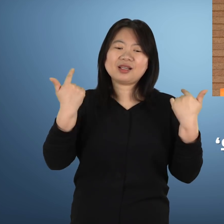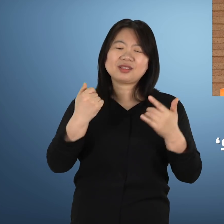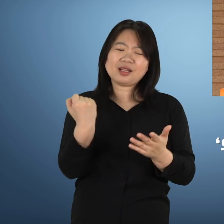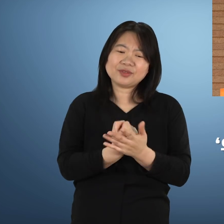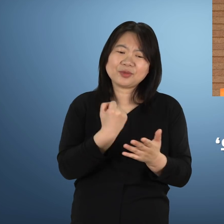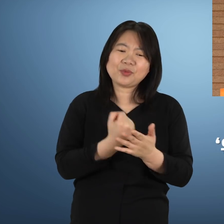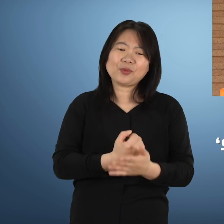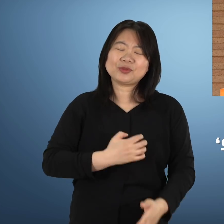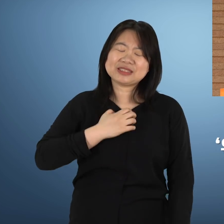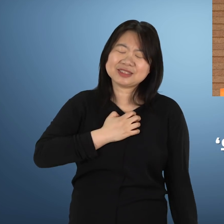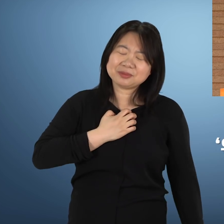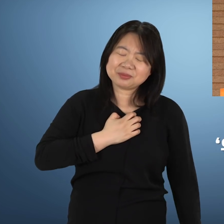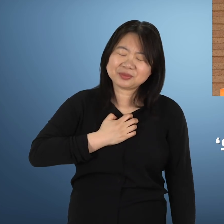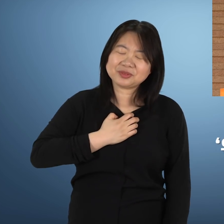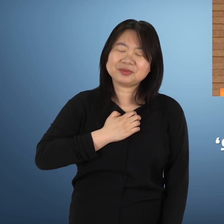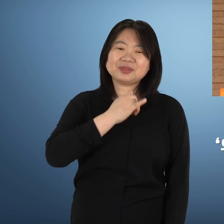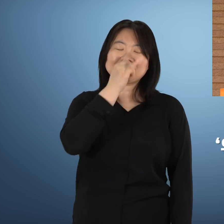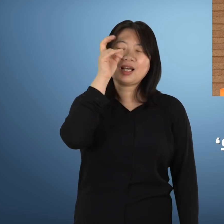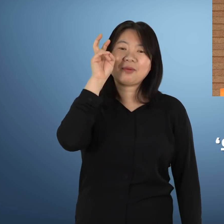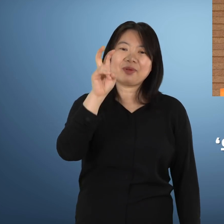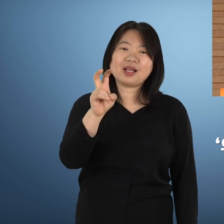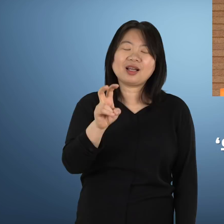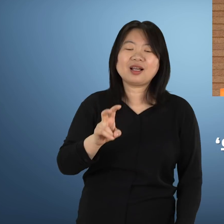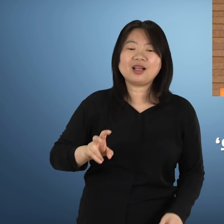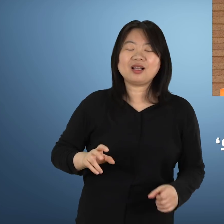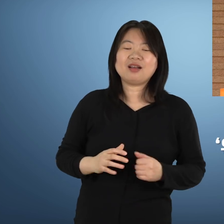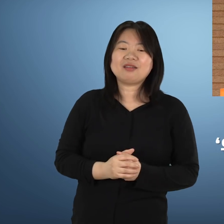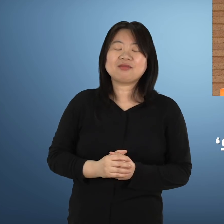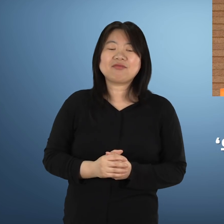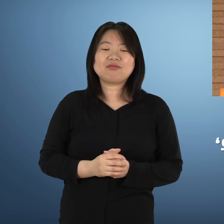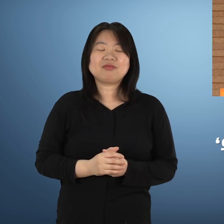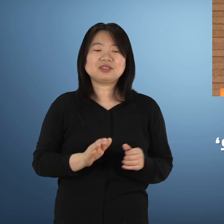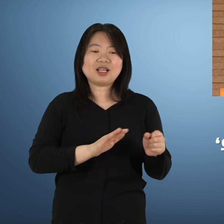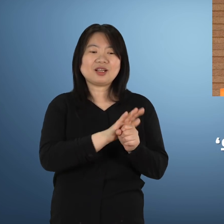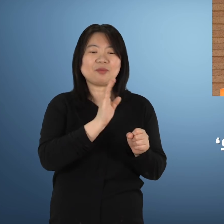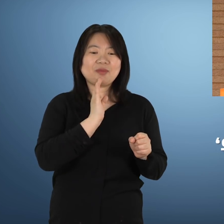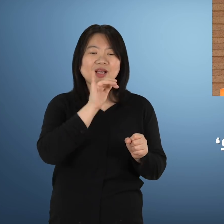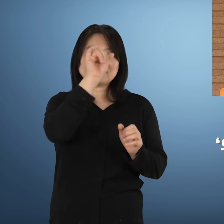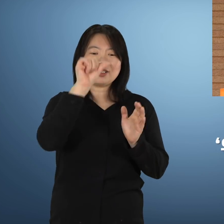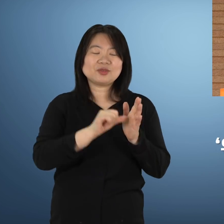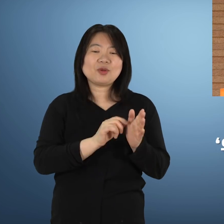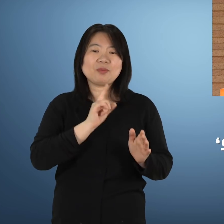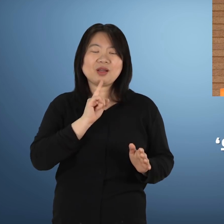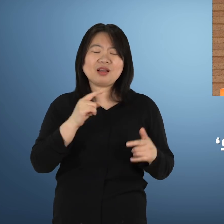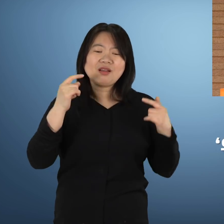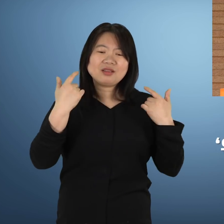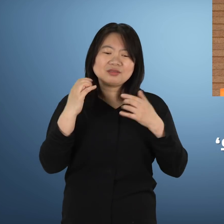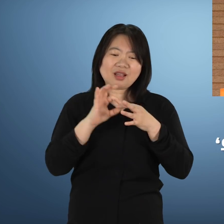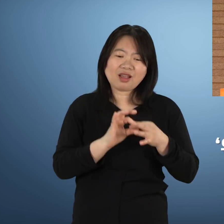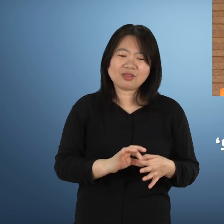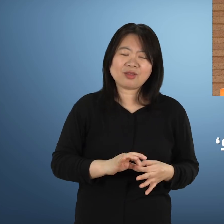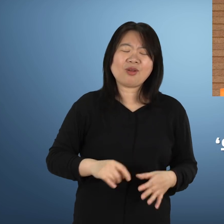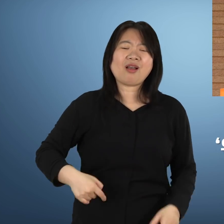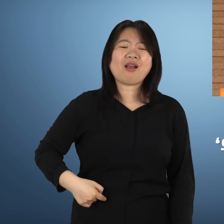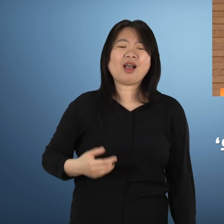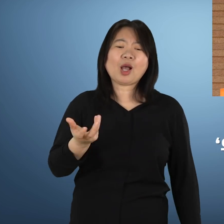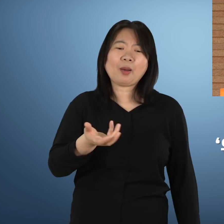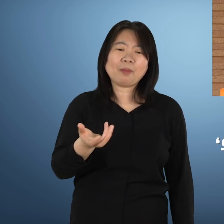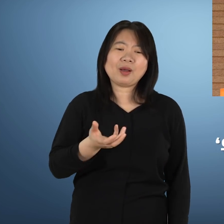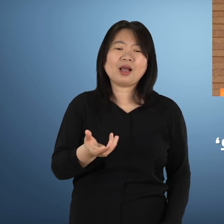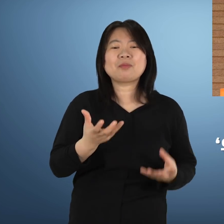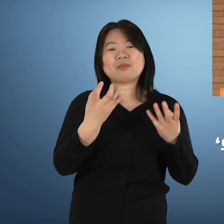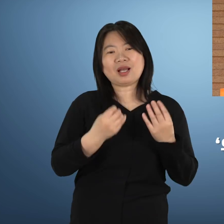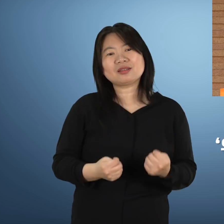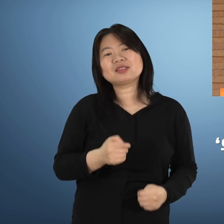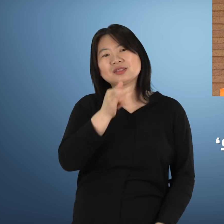돼요. 사랑도 그렇고 인생도 그렇고 평생 가슴앓이의 연속일 수밖에